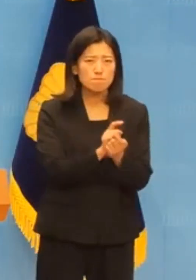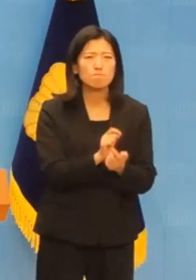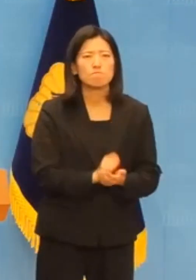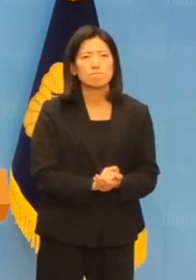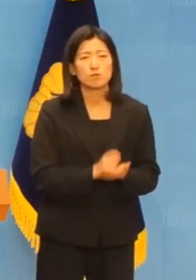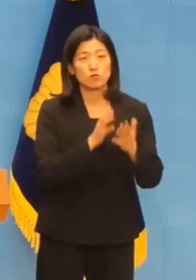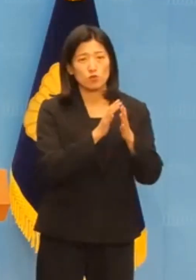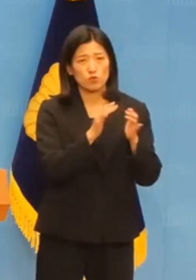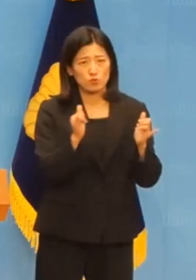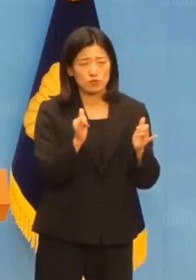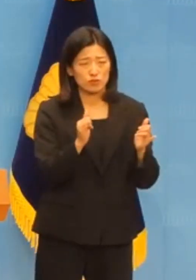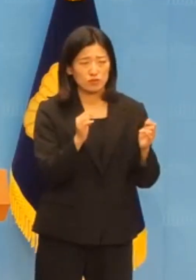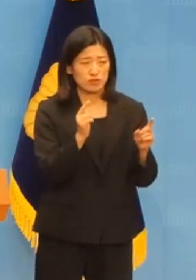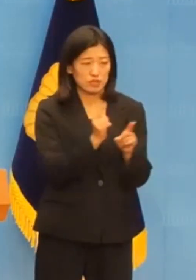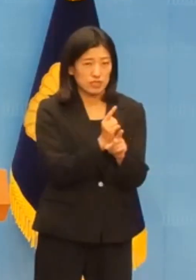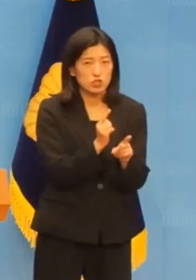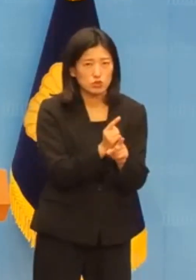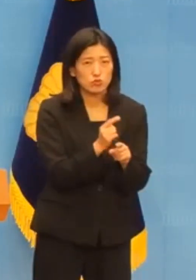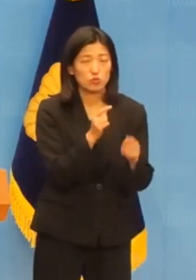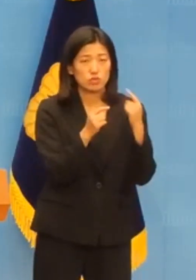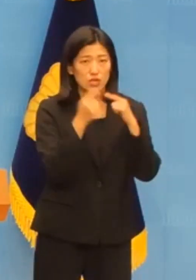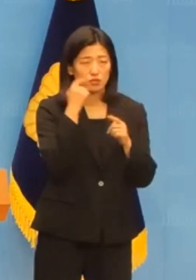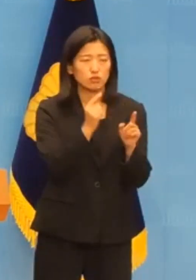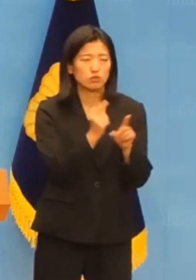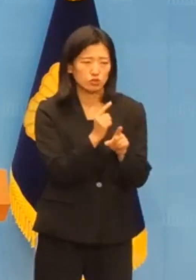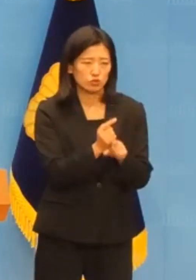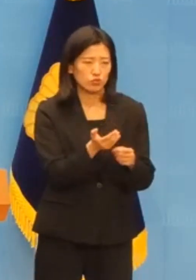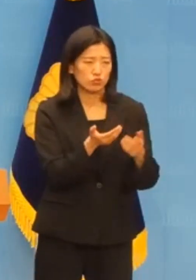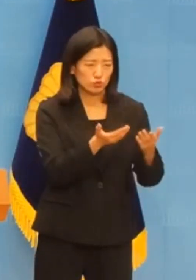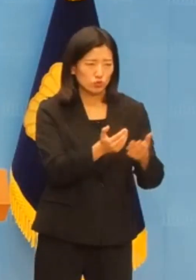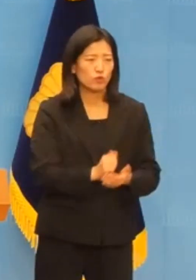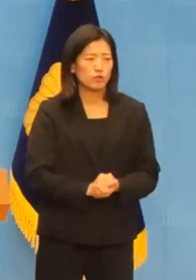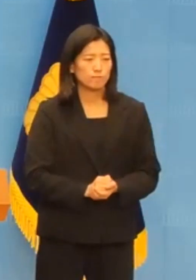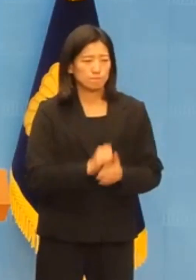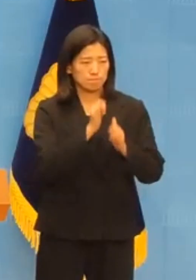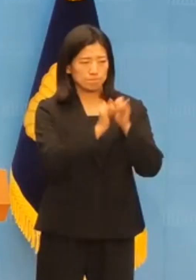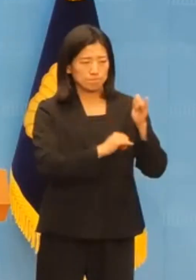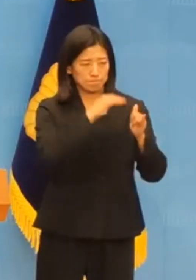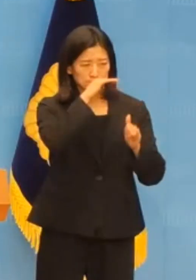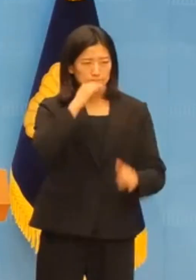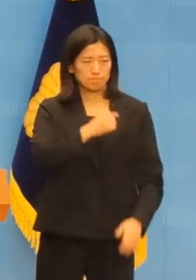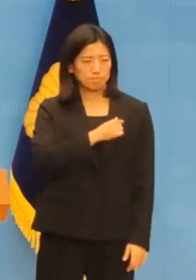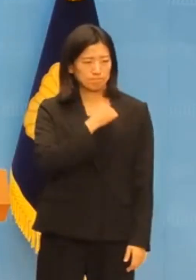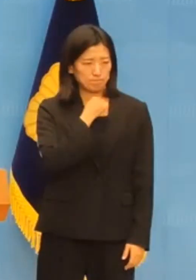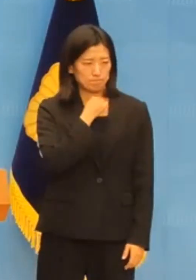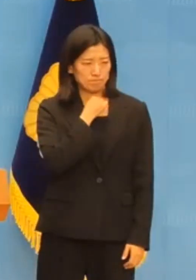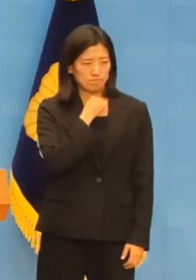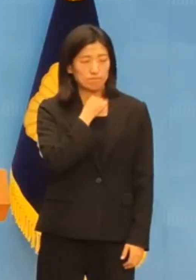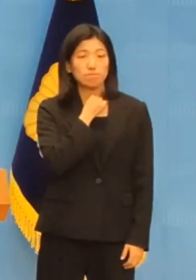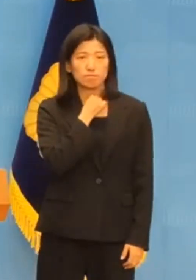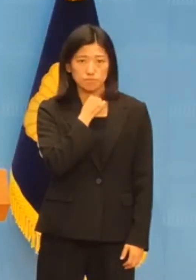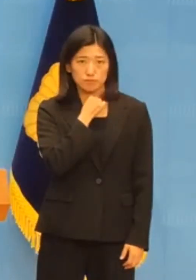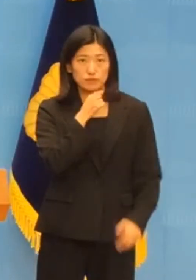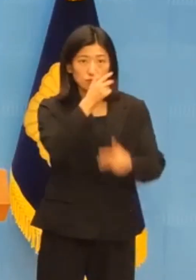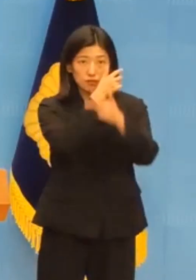바로 세우겠다는 국민주권정부의 분명한 의지를 보여주는 결정입니다.